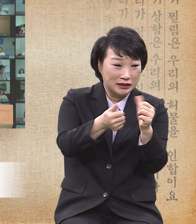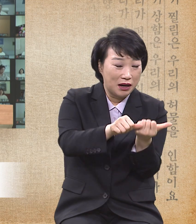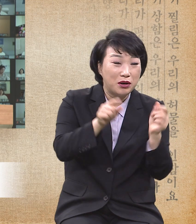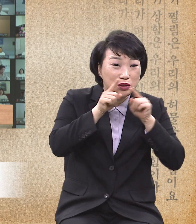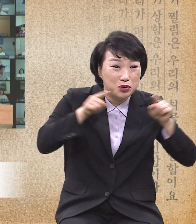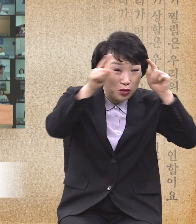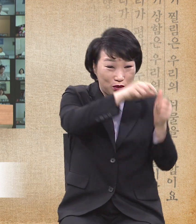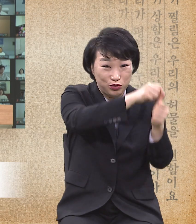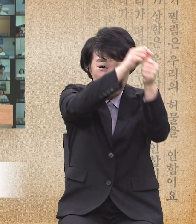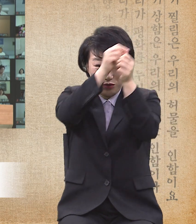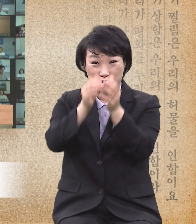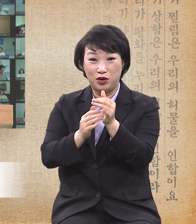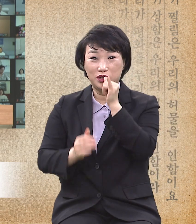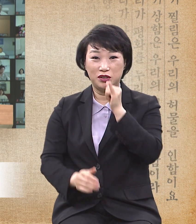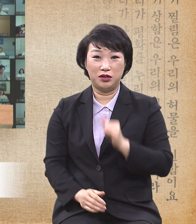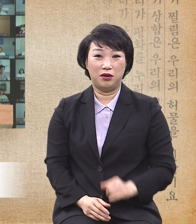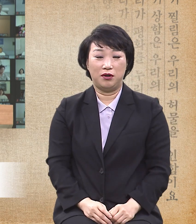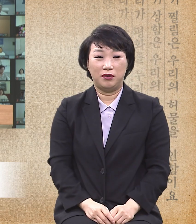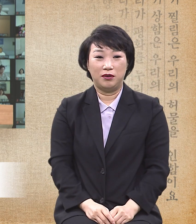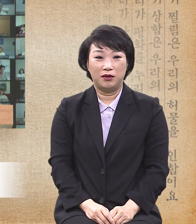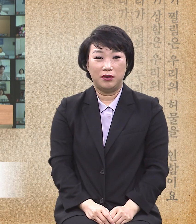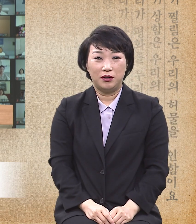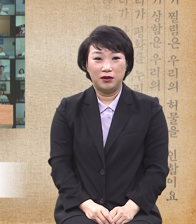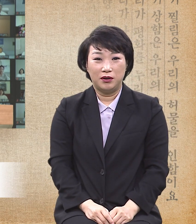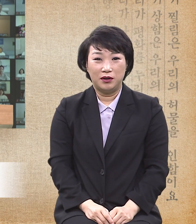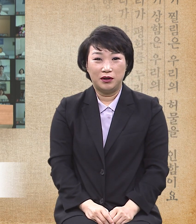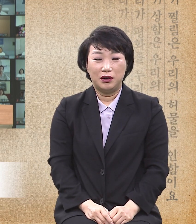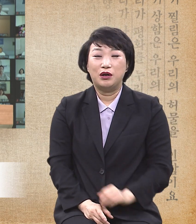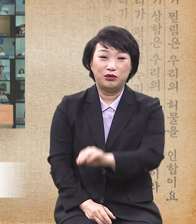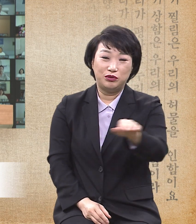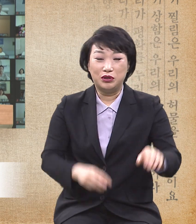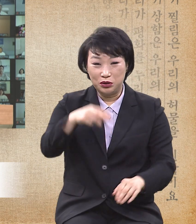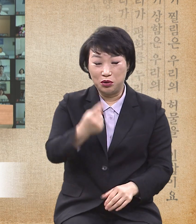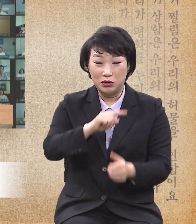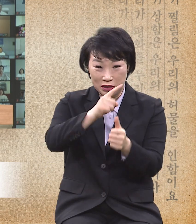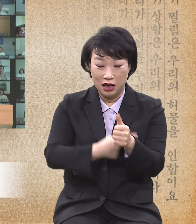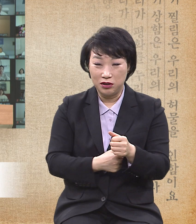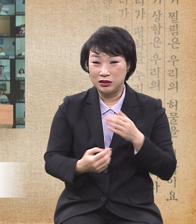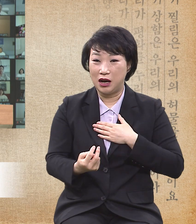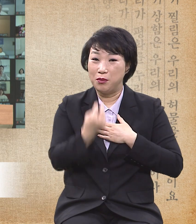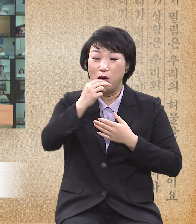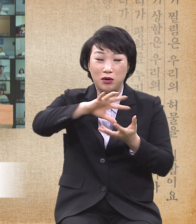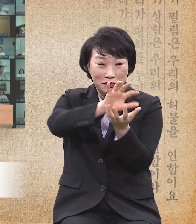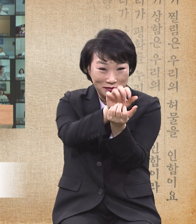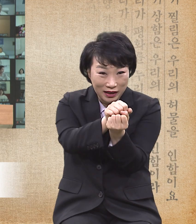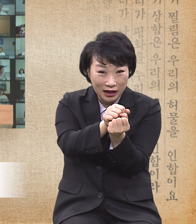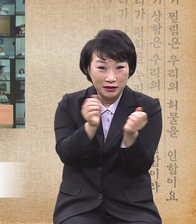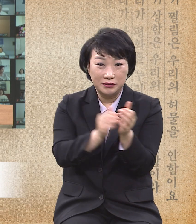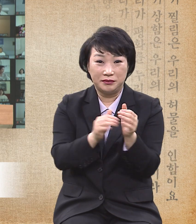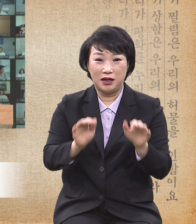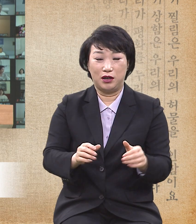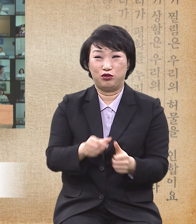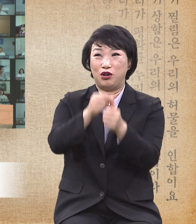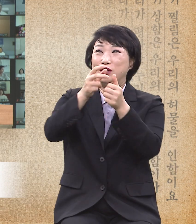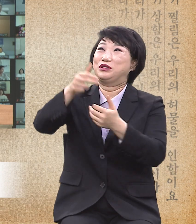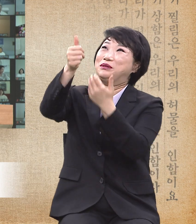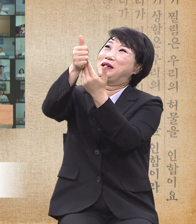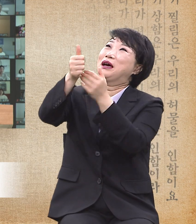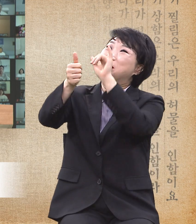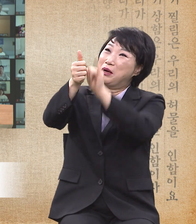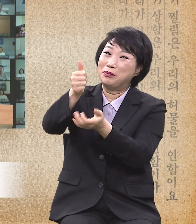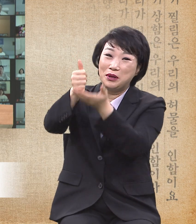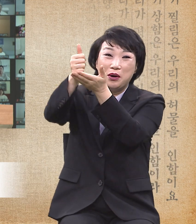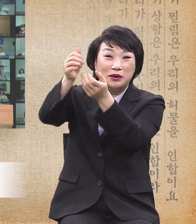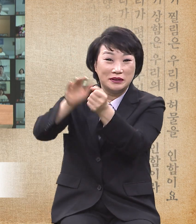사망과 지옥에서 구원하셨으니 우리도 당연히 목숨을 다해서 구원의 주님을